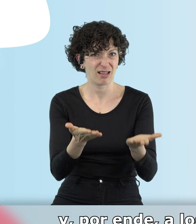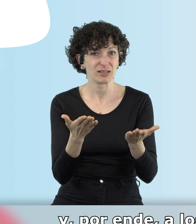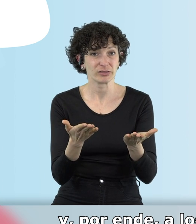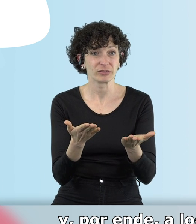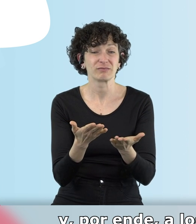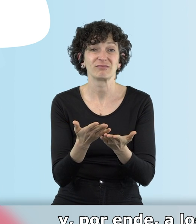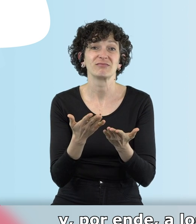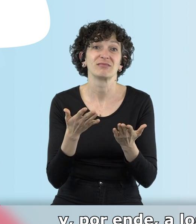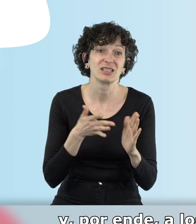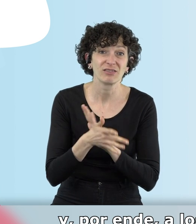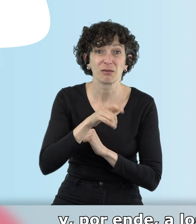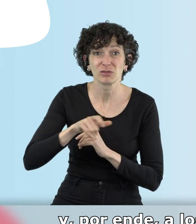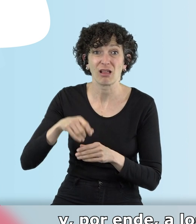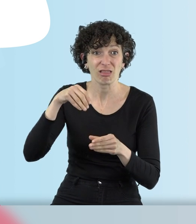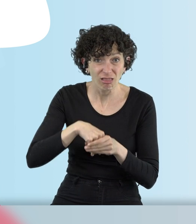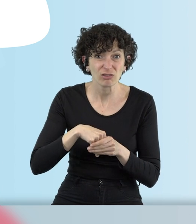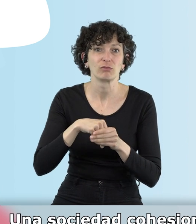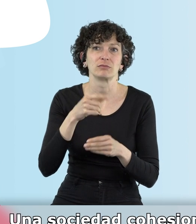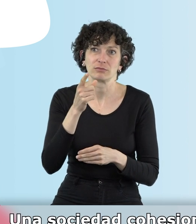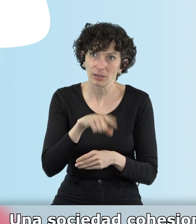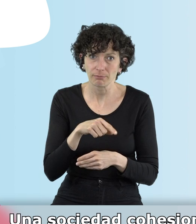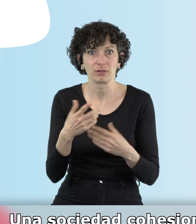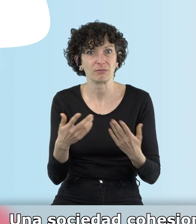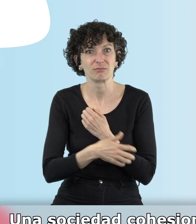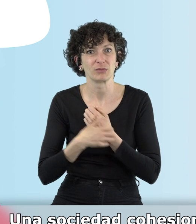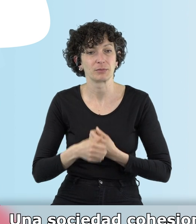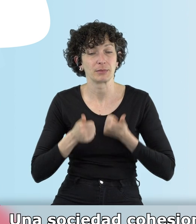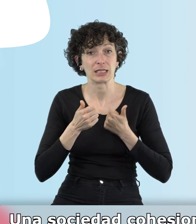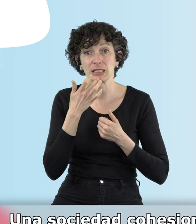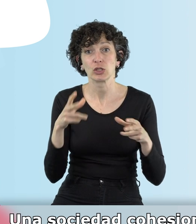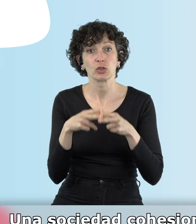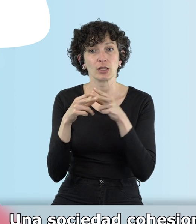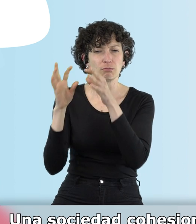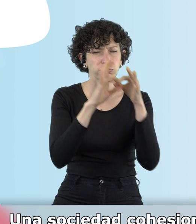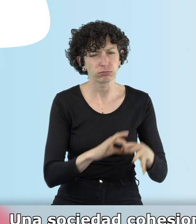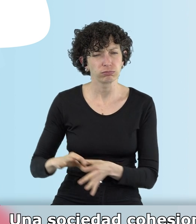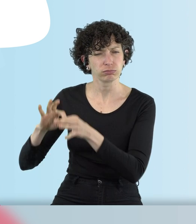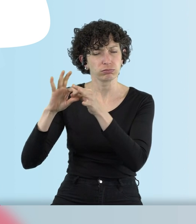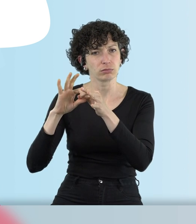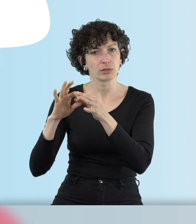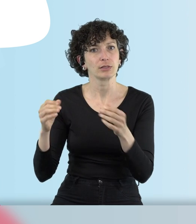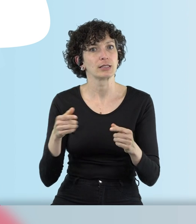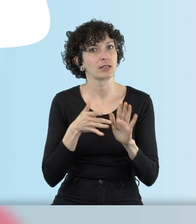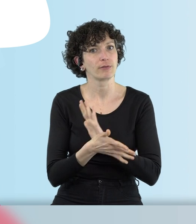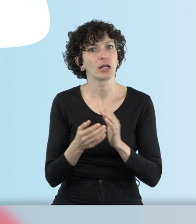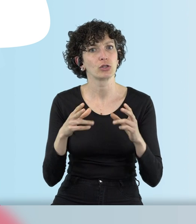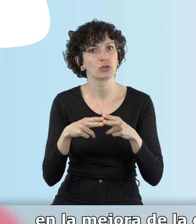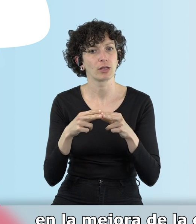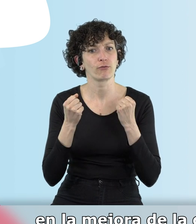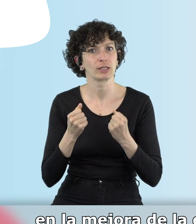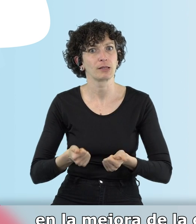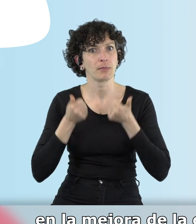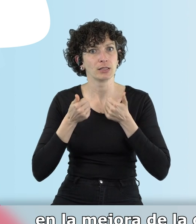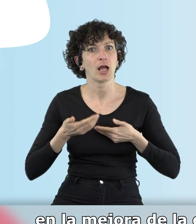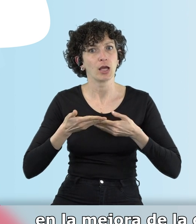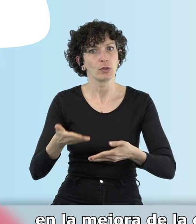y, por ende, a los individuos que la formamos. Una sociedad cohesionada y vertebrada es una sociedad más fuerte, y eso incide directamente